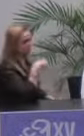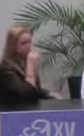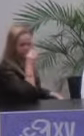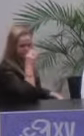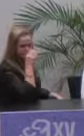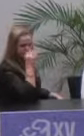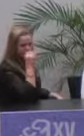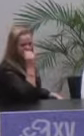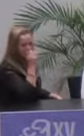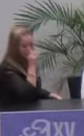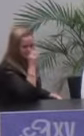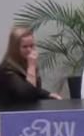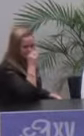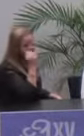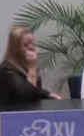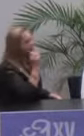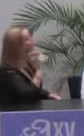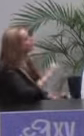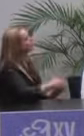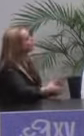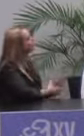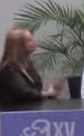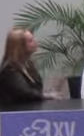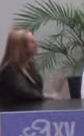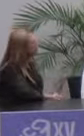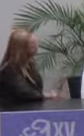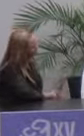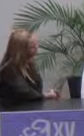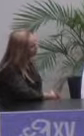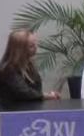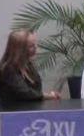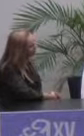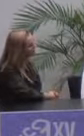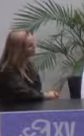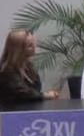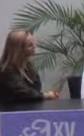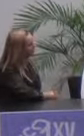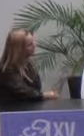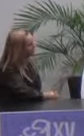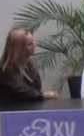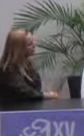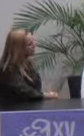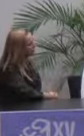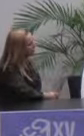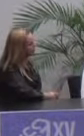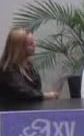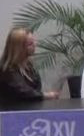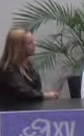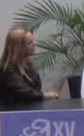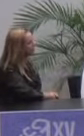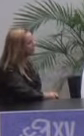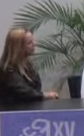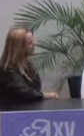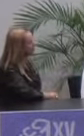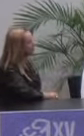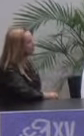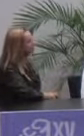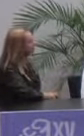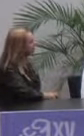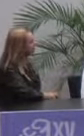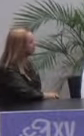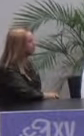com o Ministério em relação aos pacientes com história de poliomielite. Então começou com